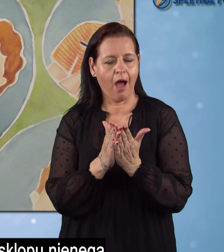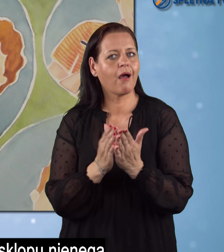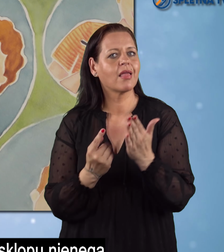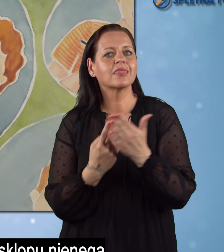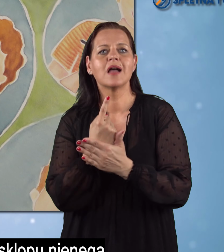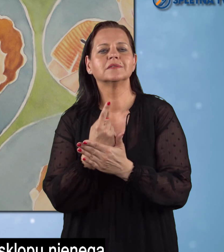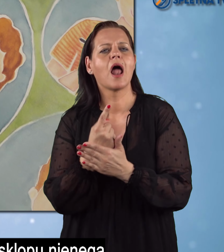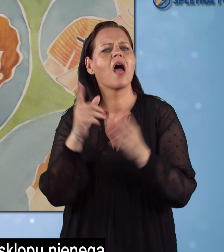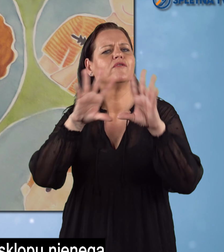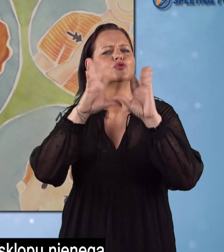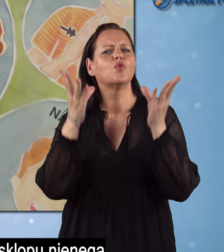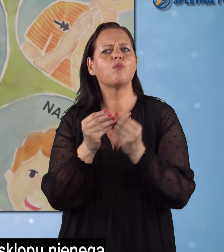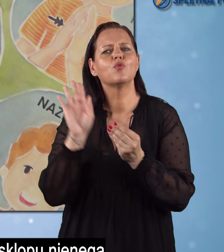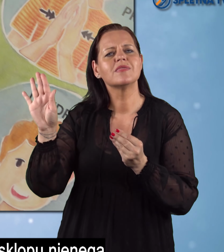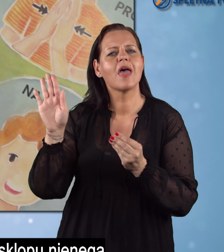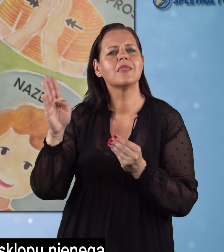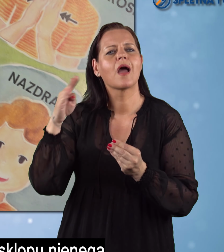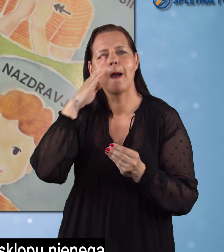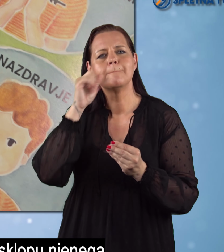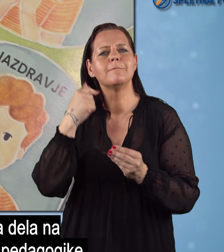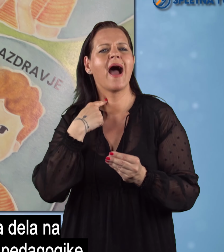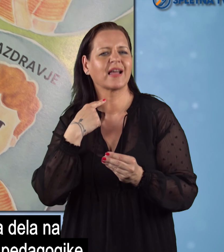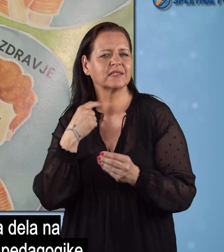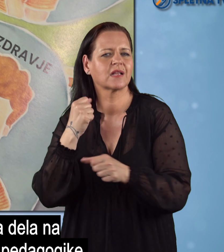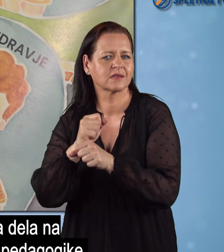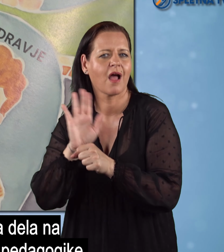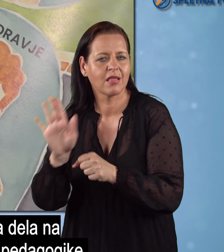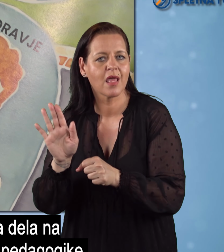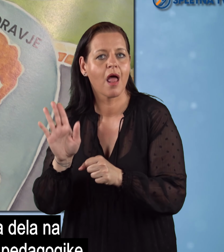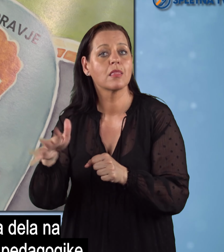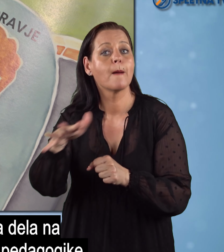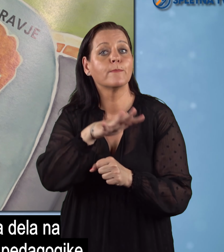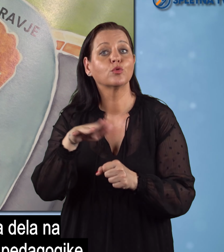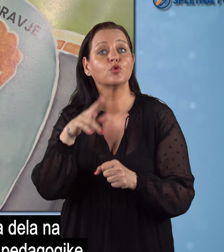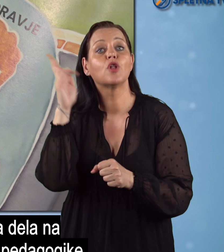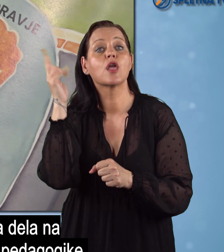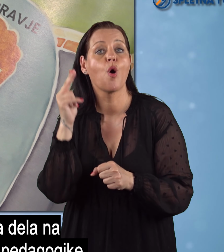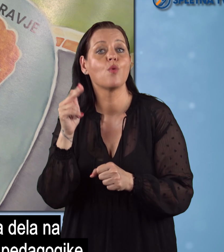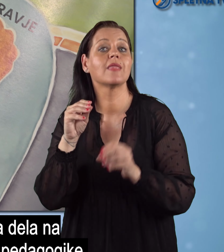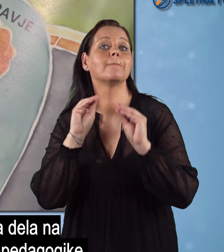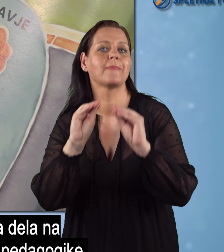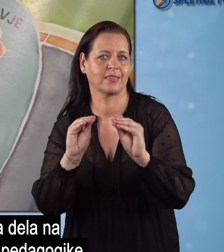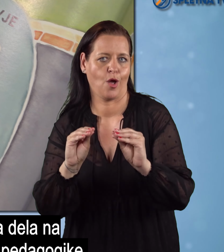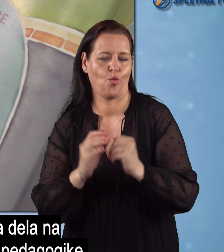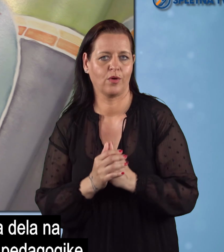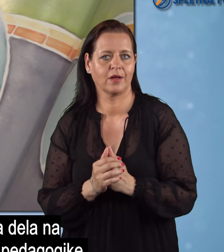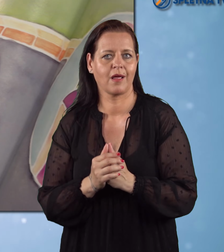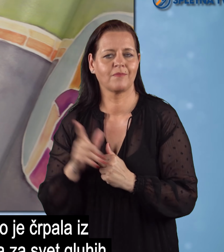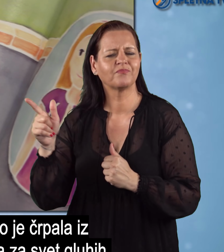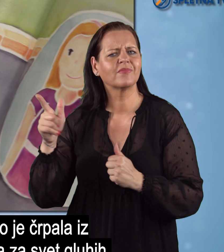Knjiga je nastala v sklopu njenega magistrskega dela na področju likovne pedagogike.